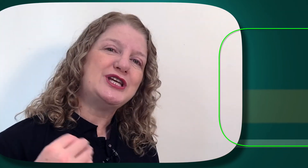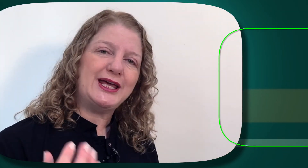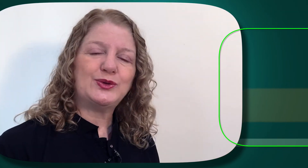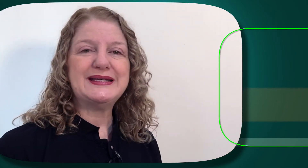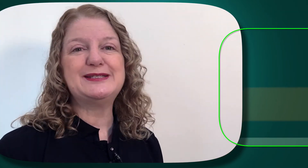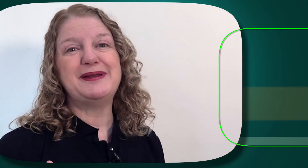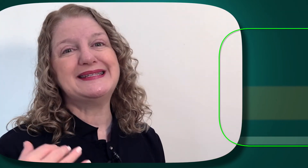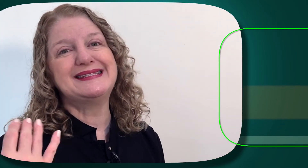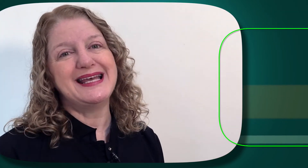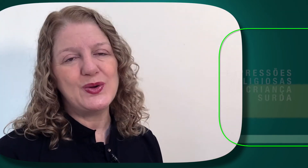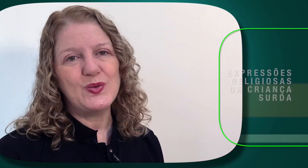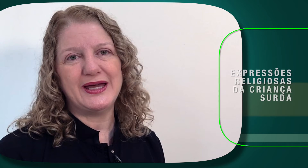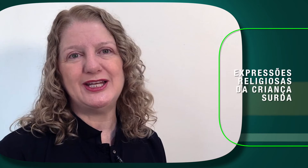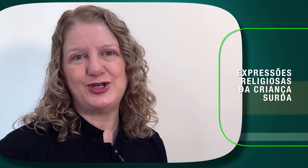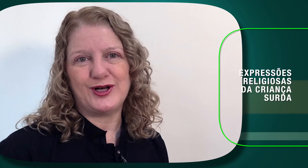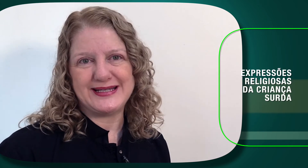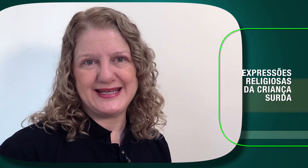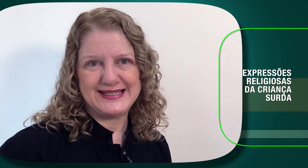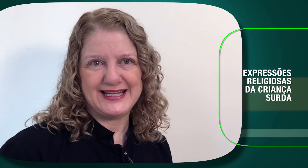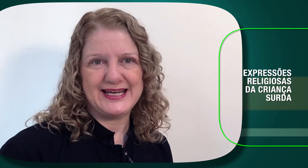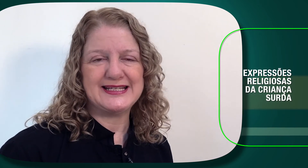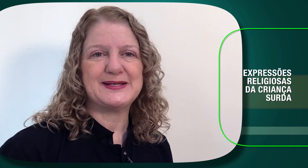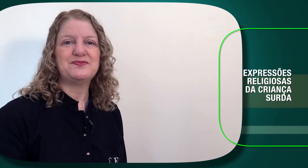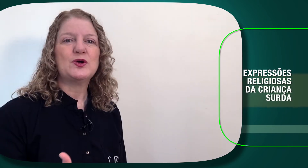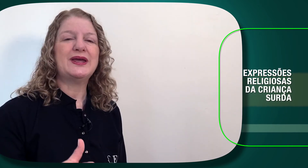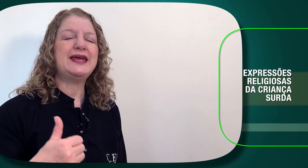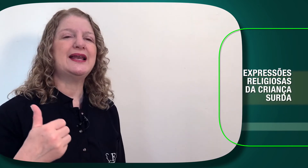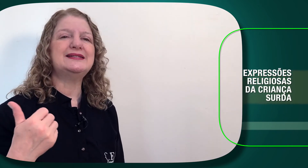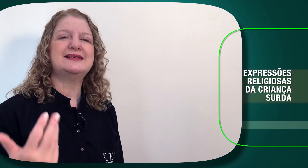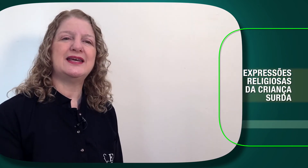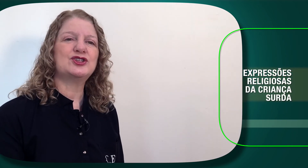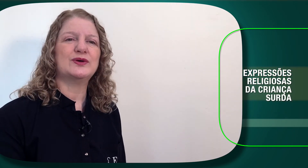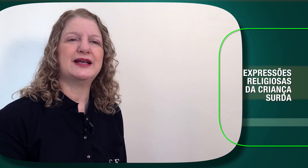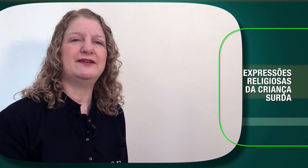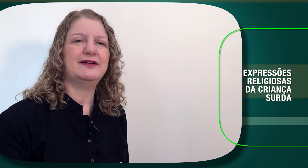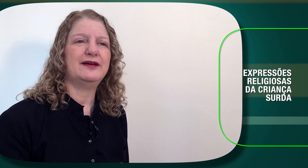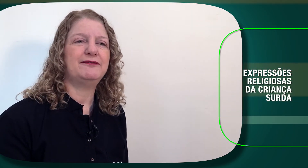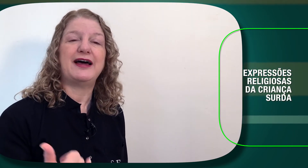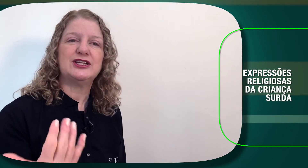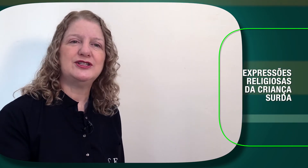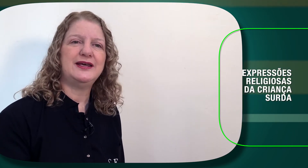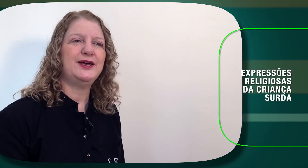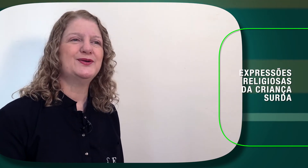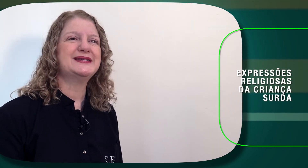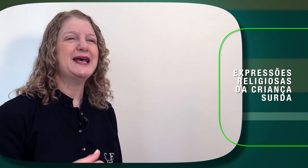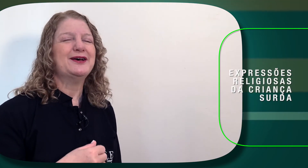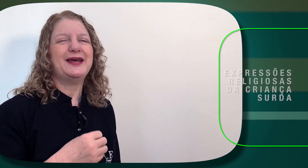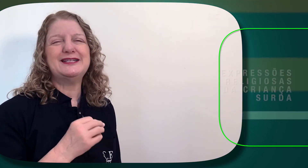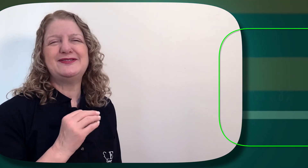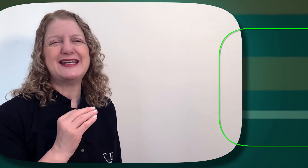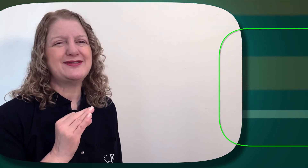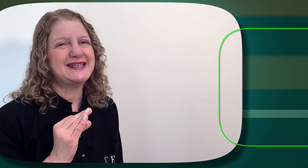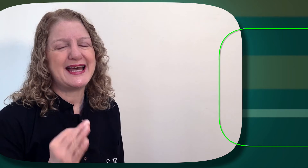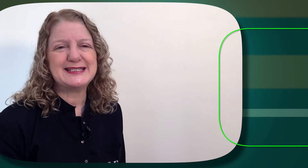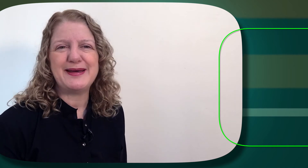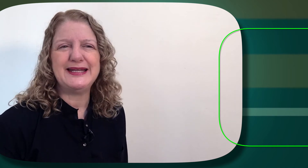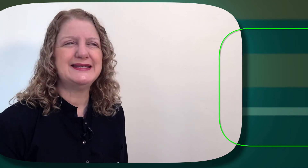jeito, a expressão religiosa dessa criança. O que ela sente quando ela fala de Deus? Eles fizeram sinais